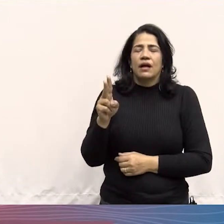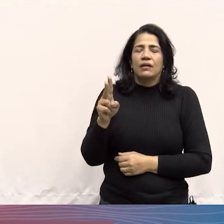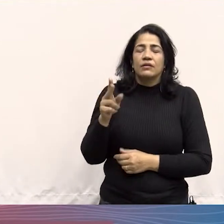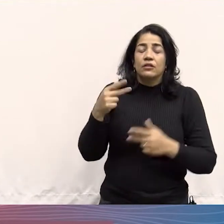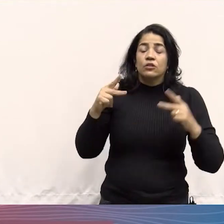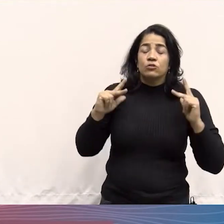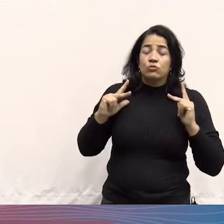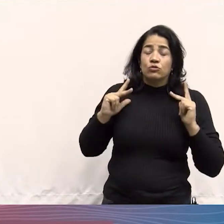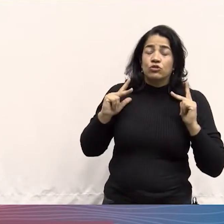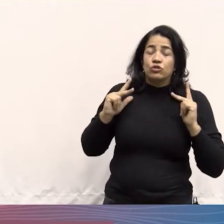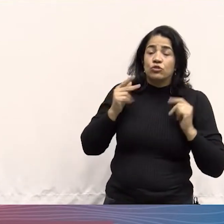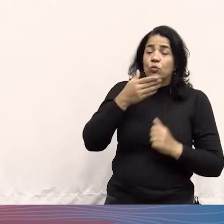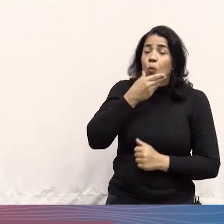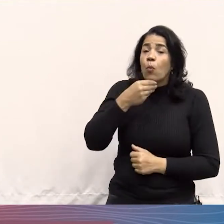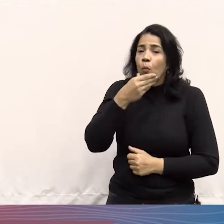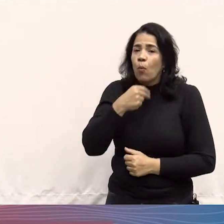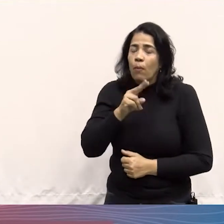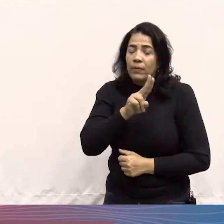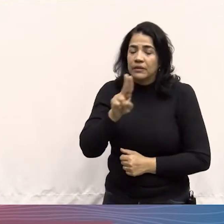sonho